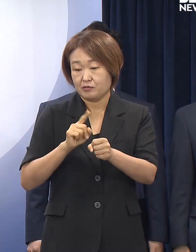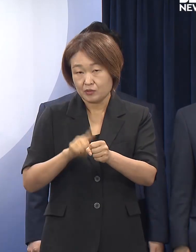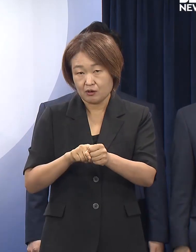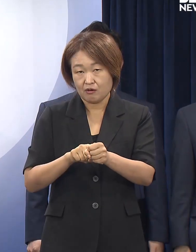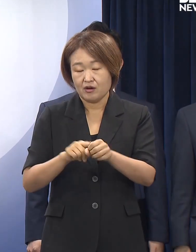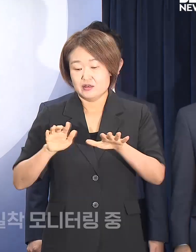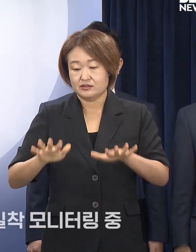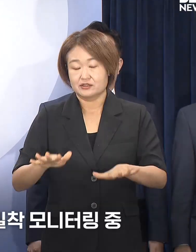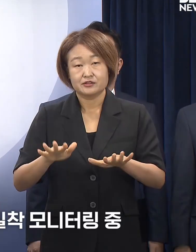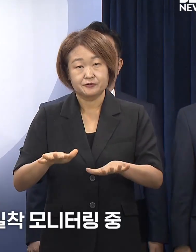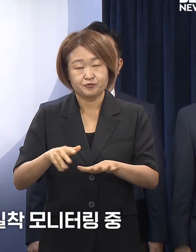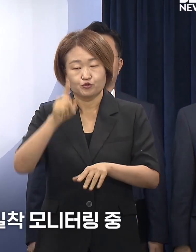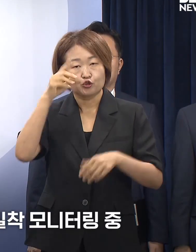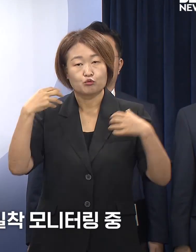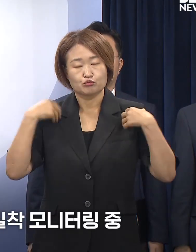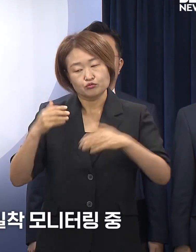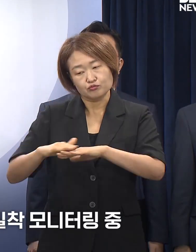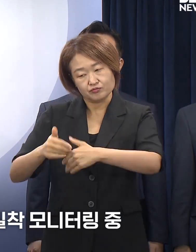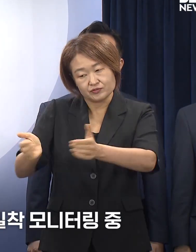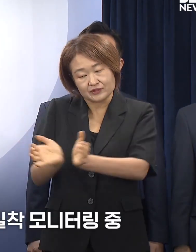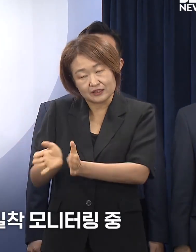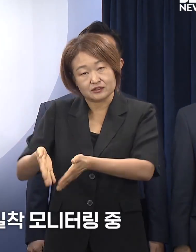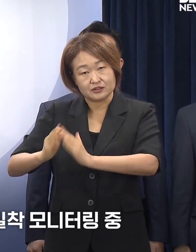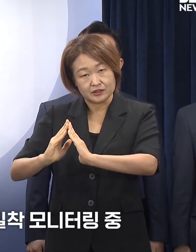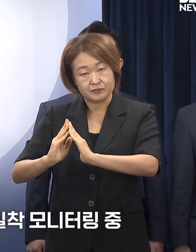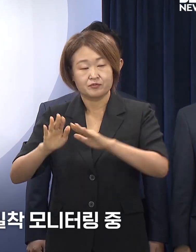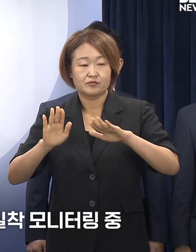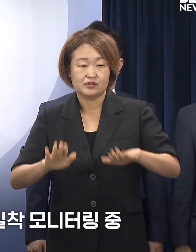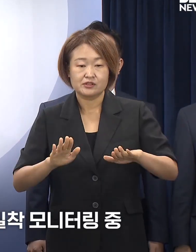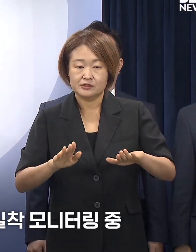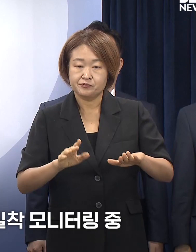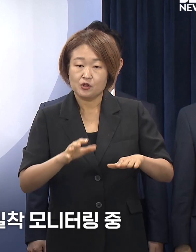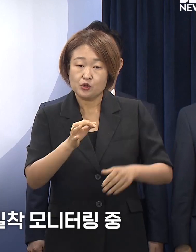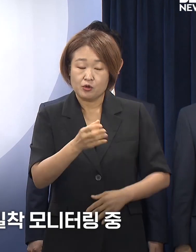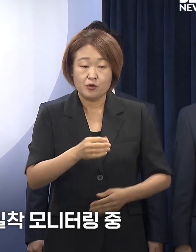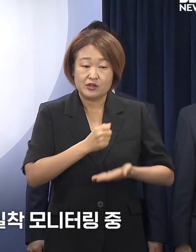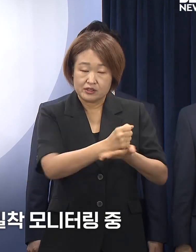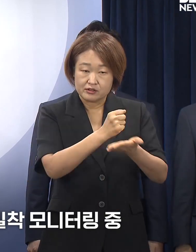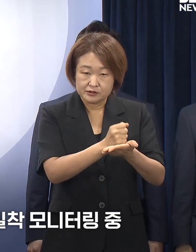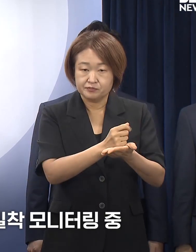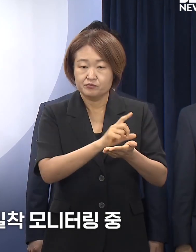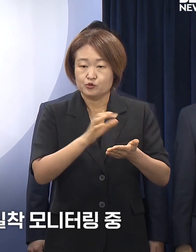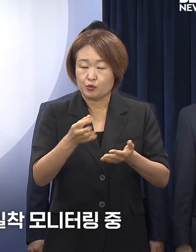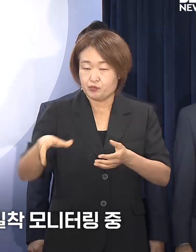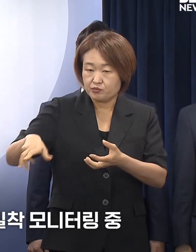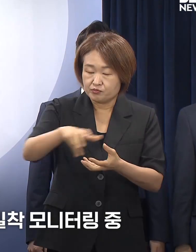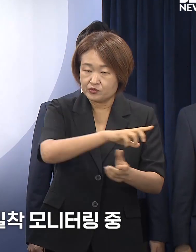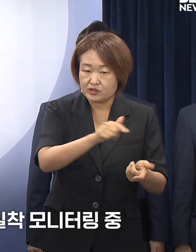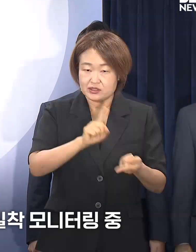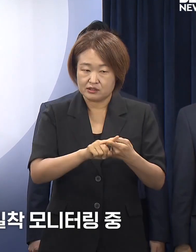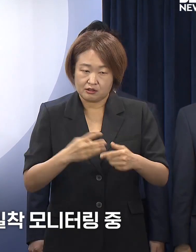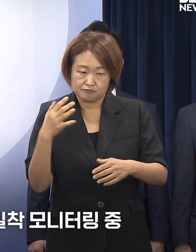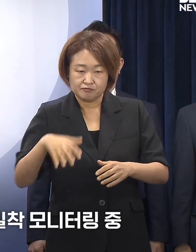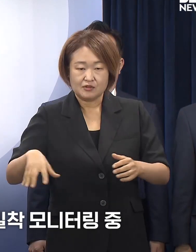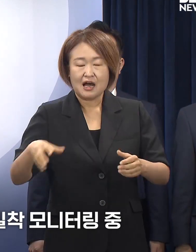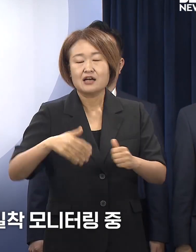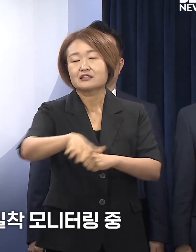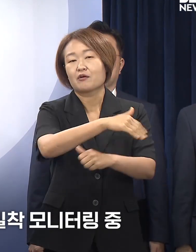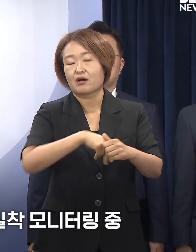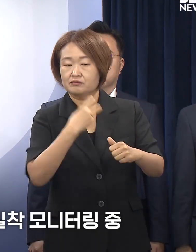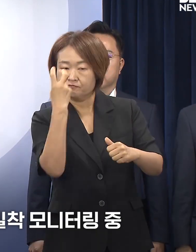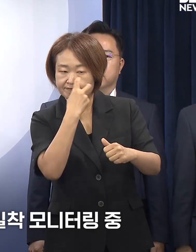구성하여 새마을금고 예수군 동향을 실시간 밀착 모니터링하고 위험요인에